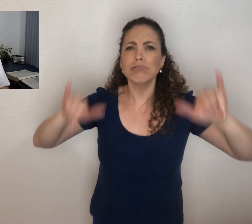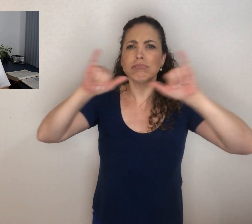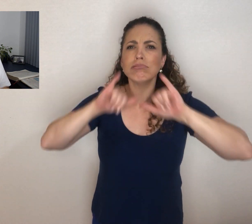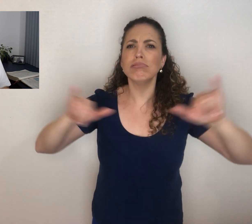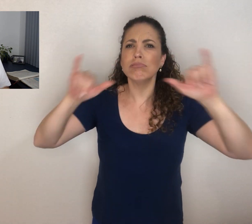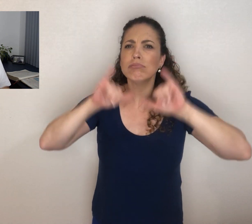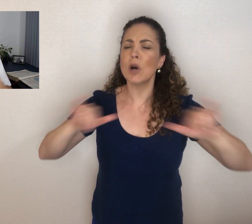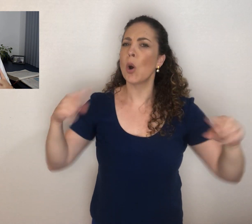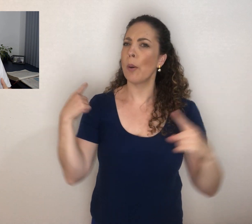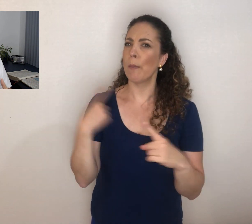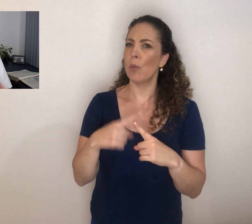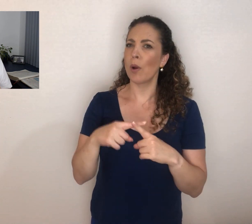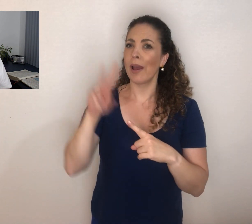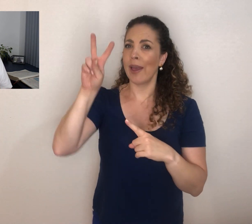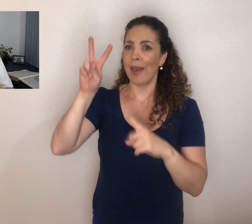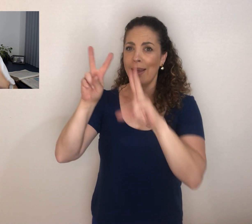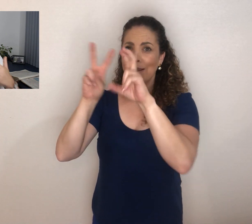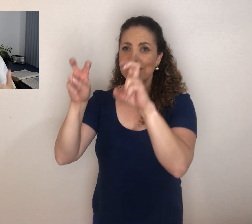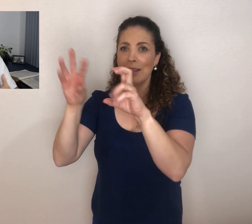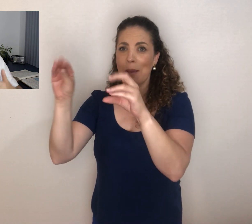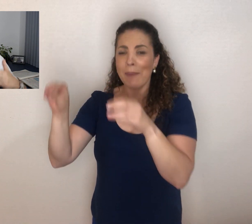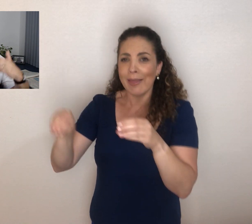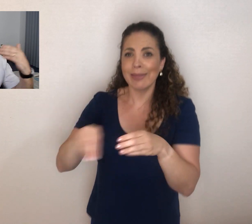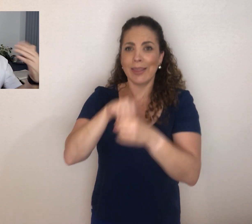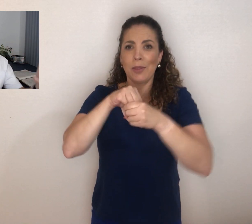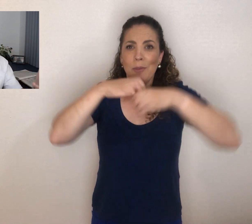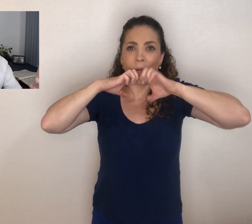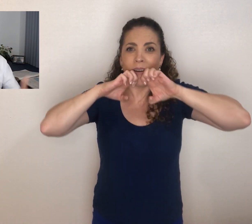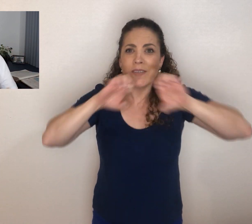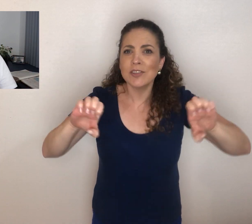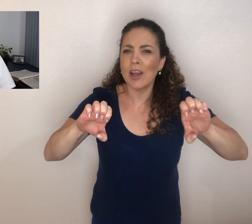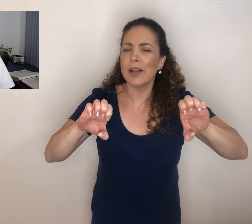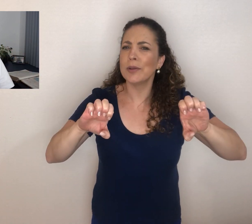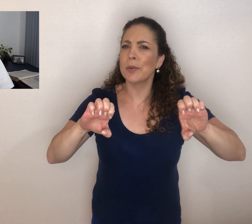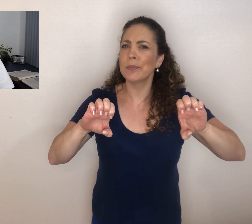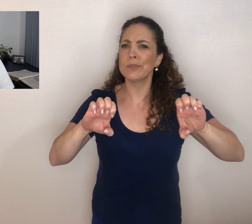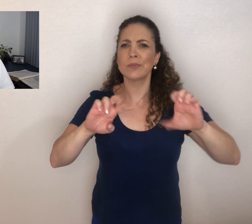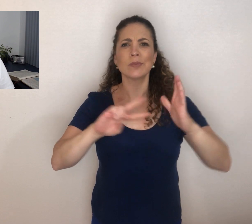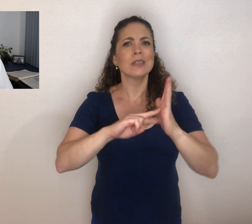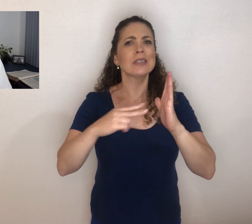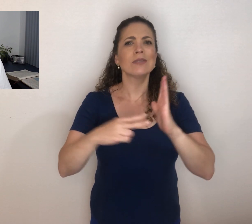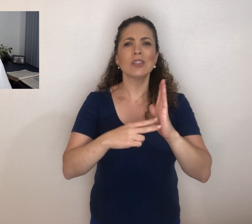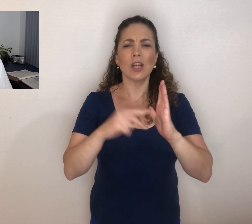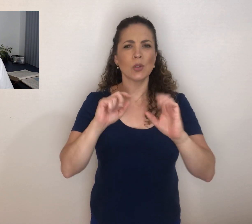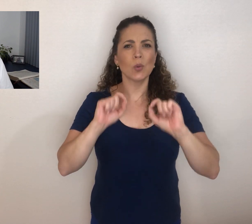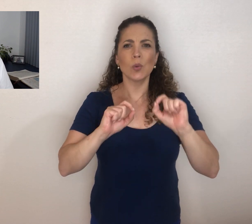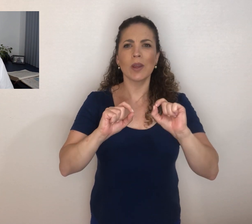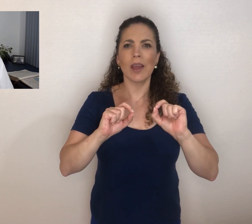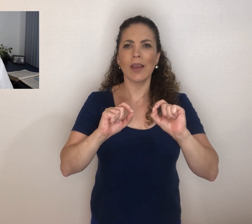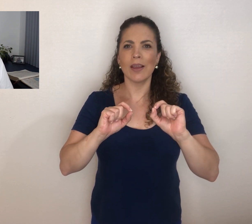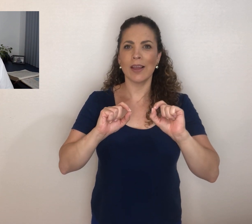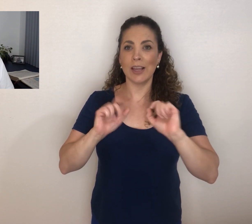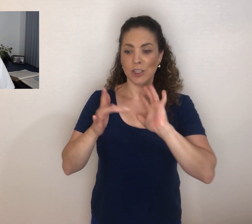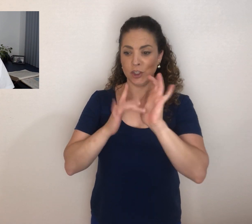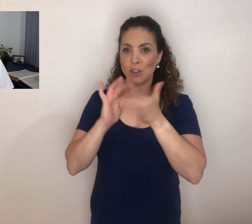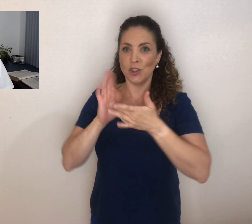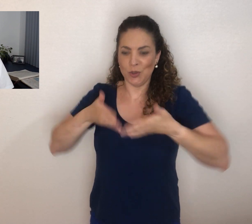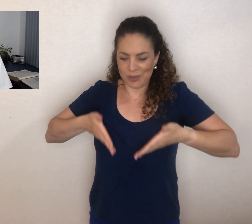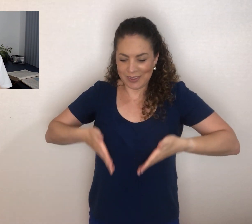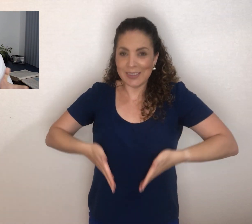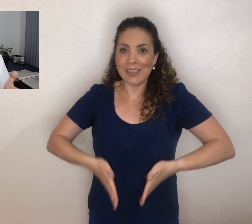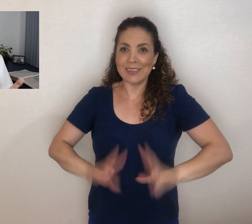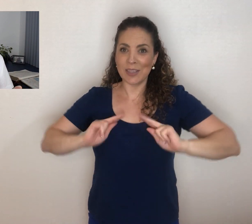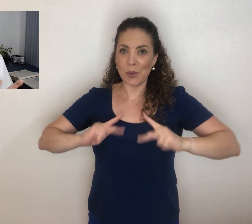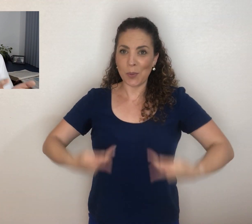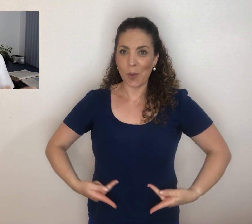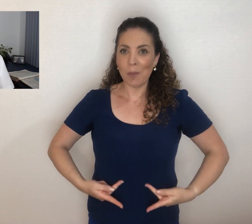o Evangelho, porque o Evangelho é o anúncio da primeira e da segunda vinda do Senhor, né?